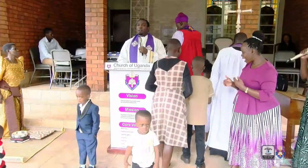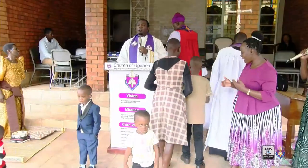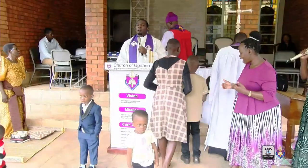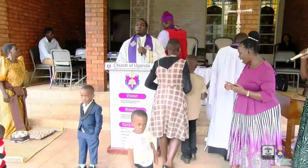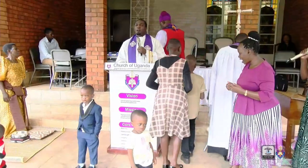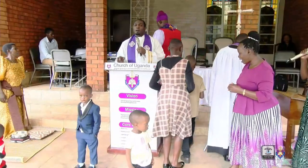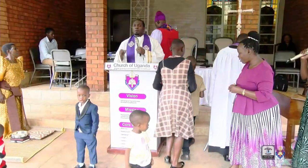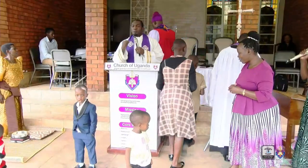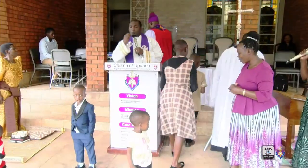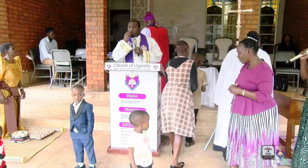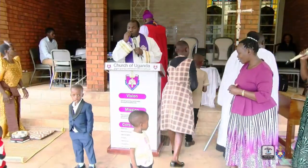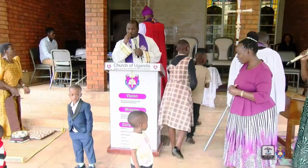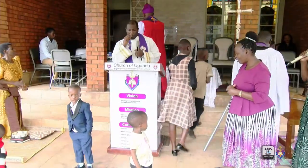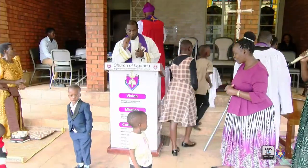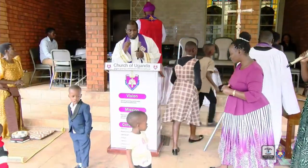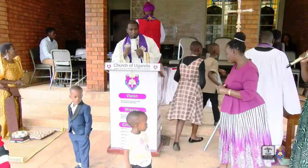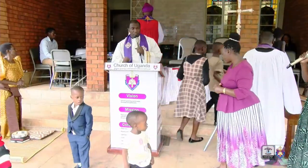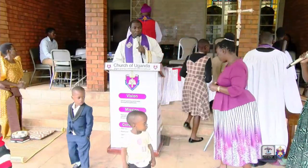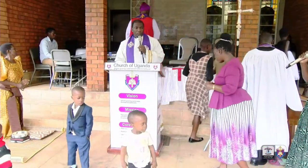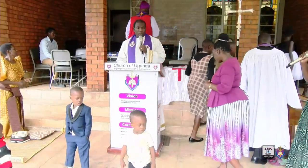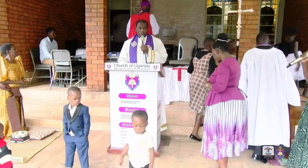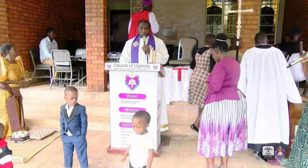gula wo,